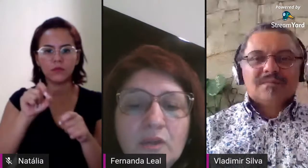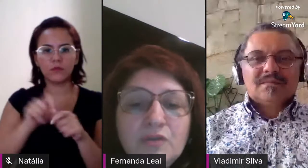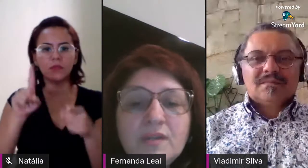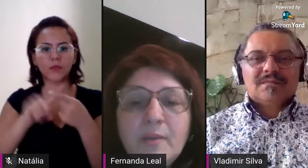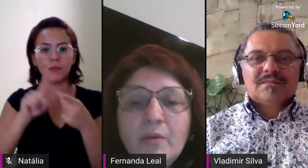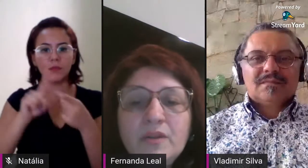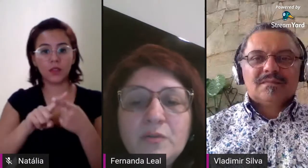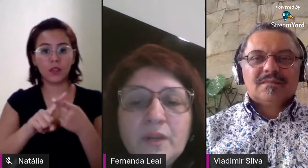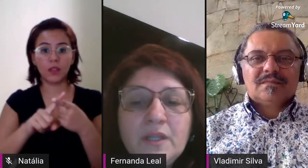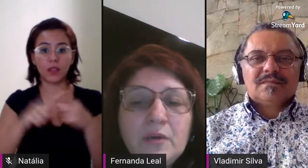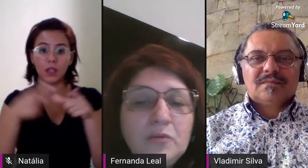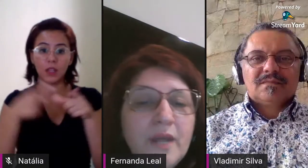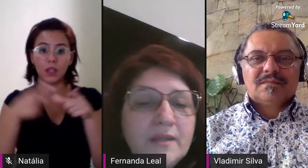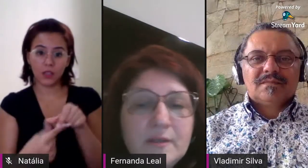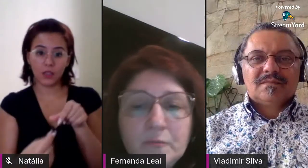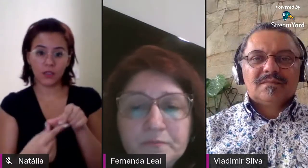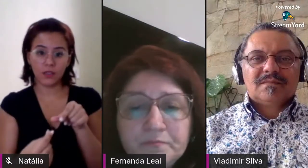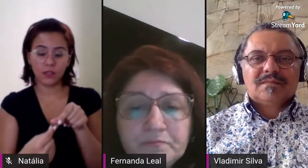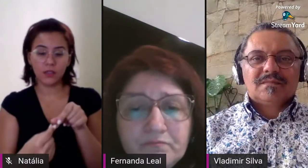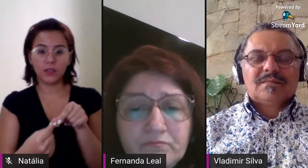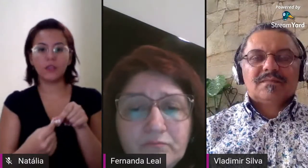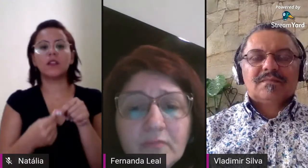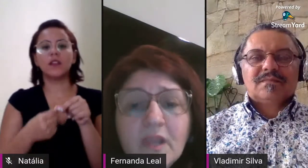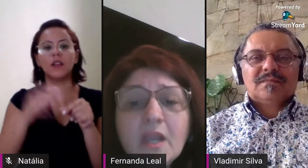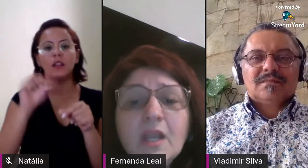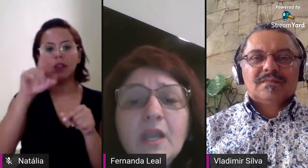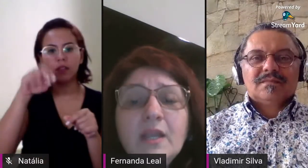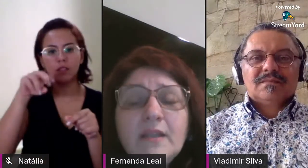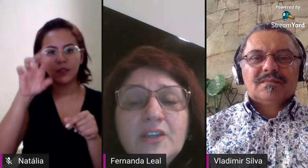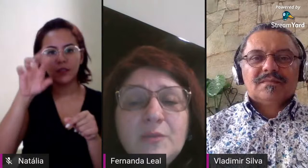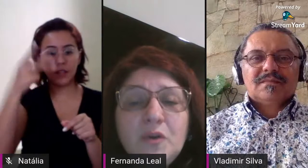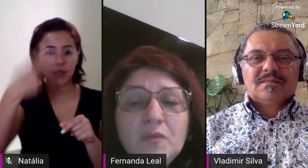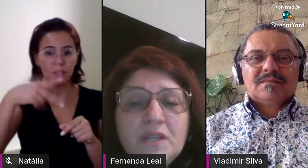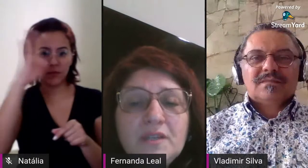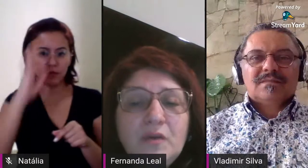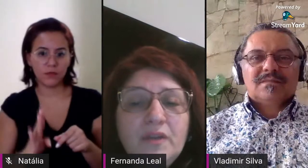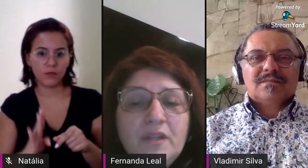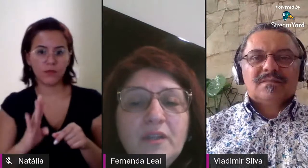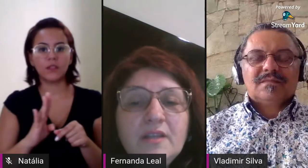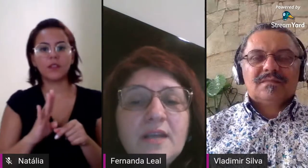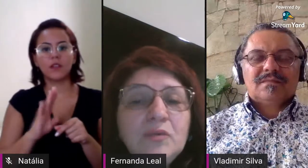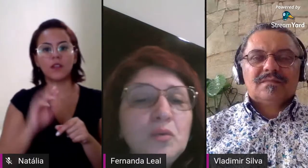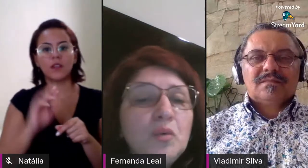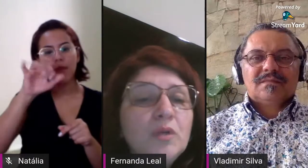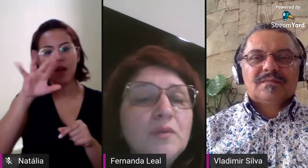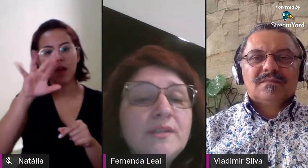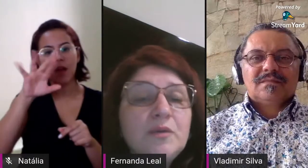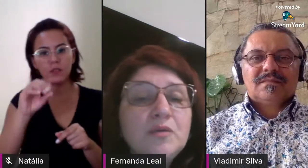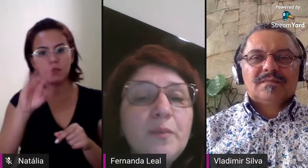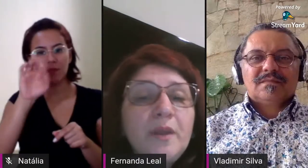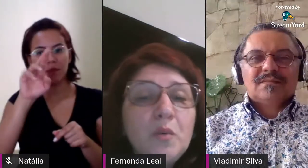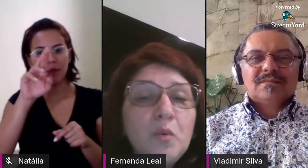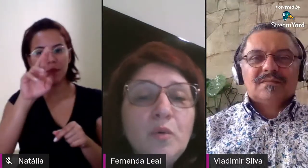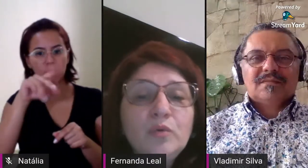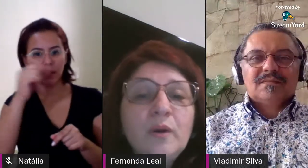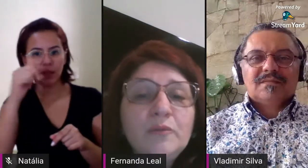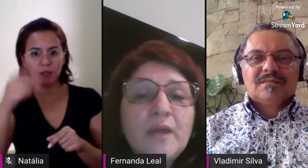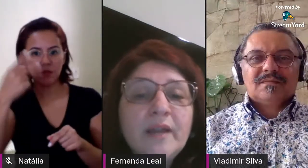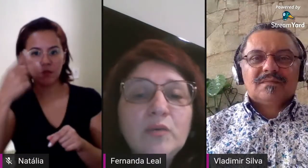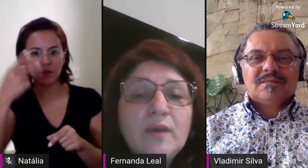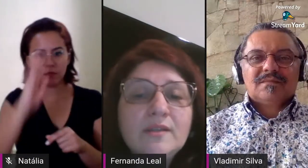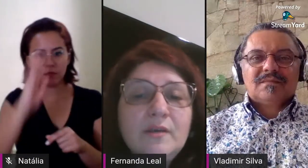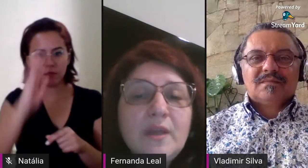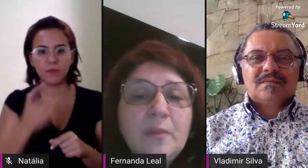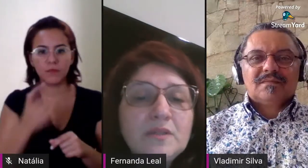Brasil, e José Maurício Brandão, no Brasil. Desde 1993, atua no ensino superior, no âmbito